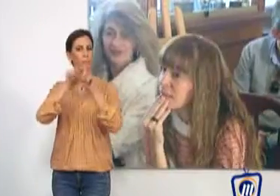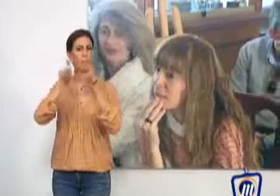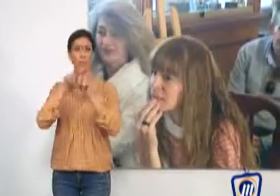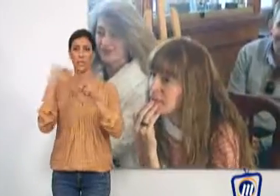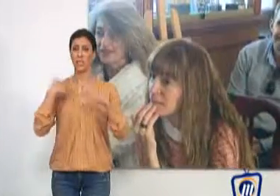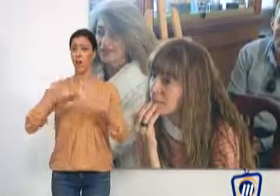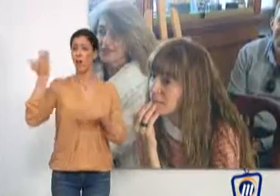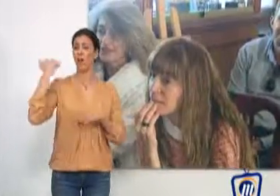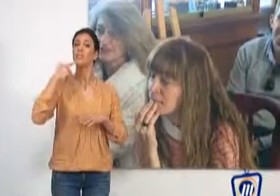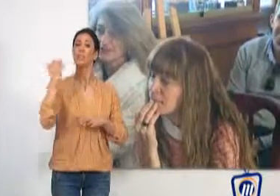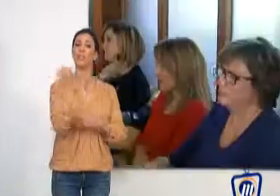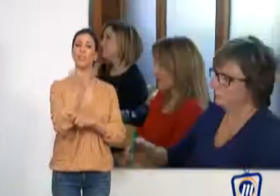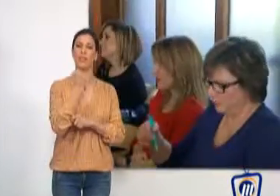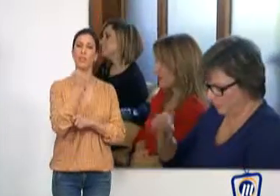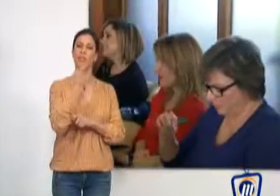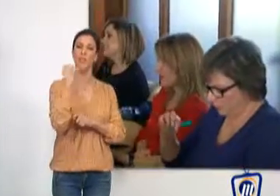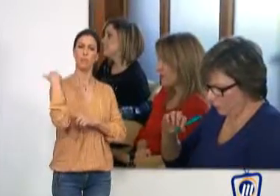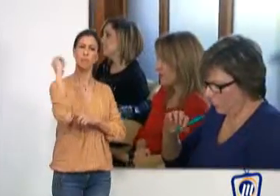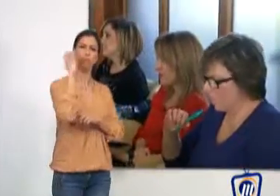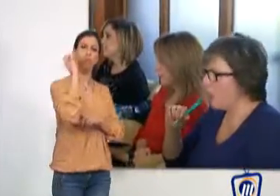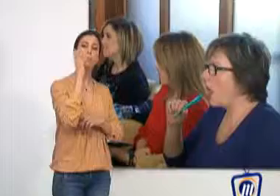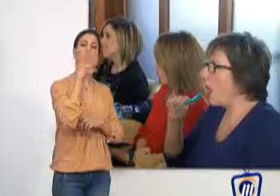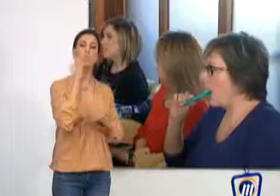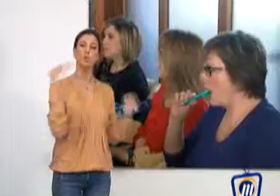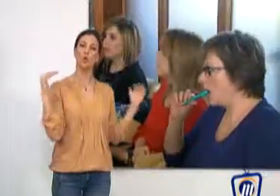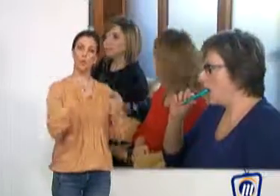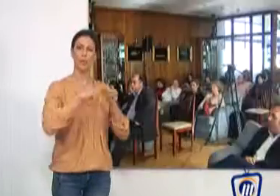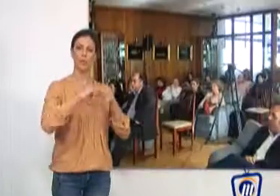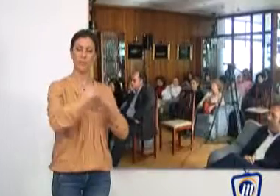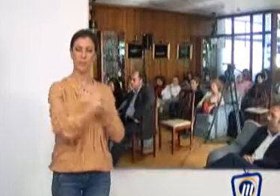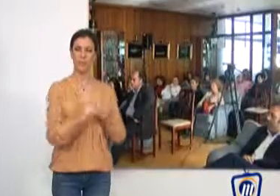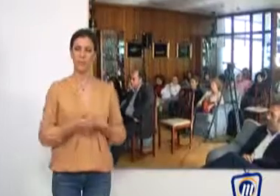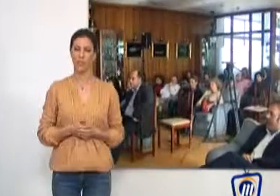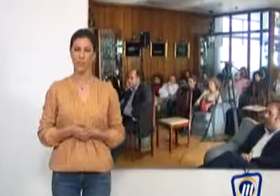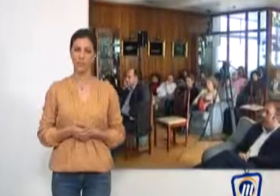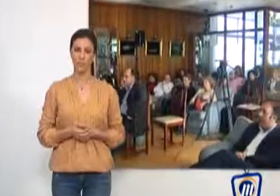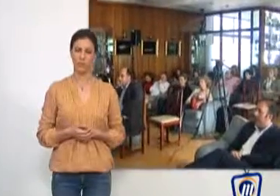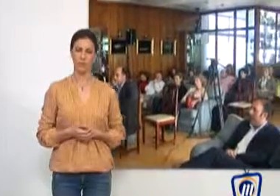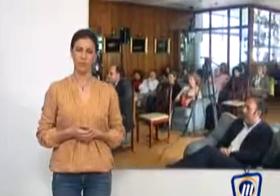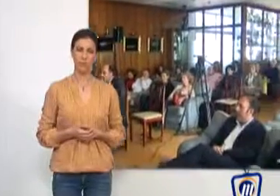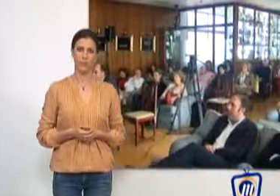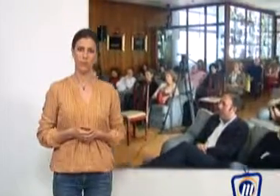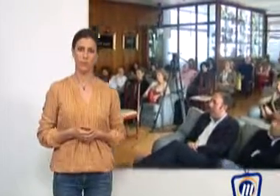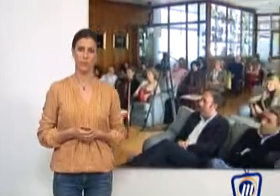ya estuvo el pasado de diciembre en un acto similar y con una gran acogida de público